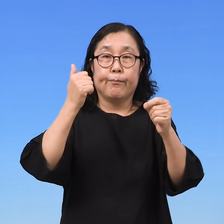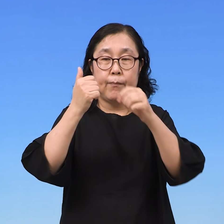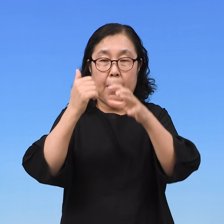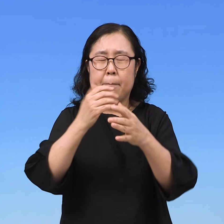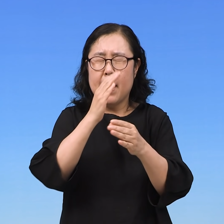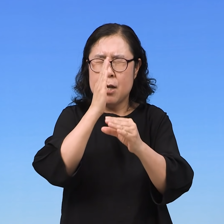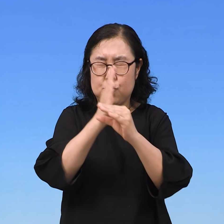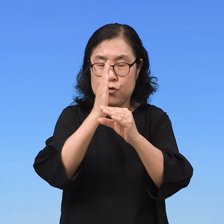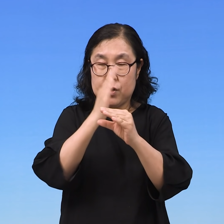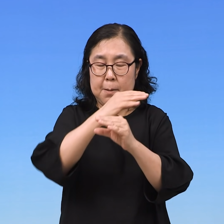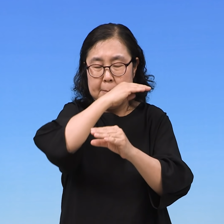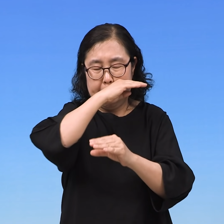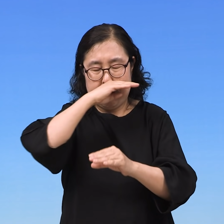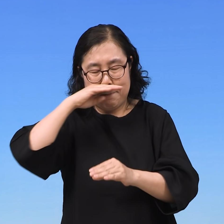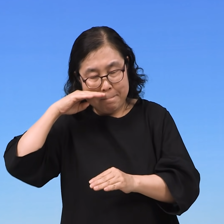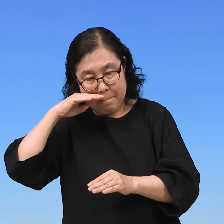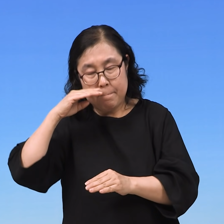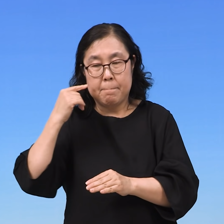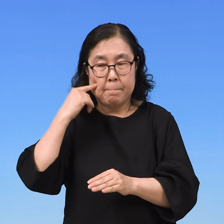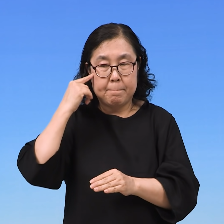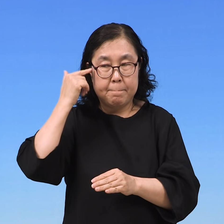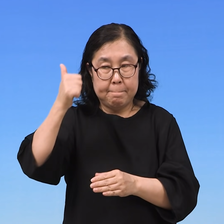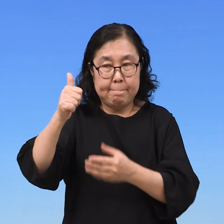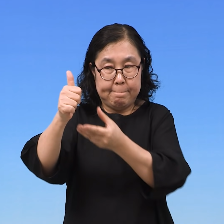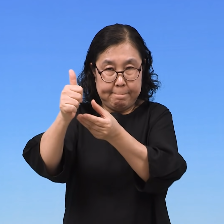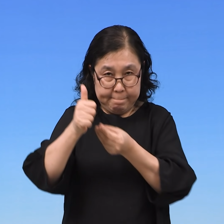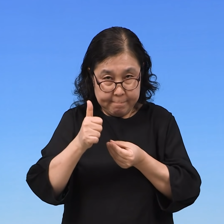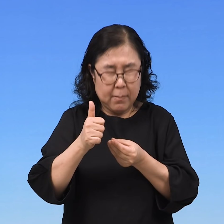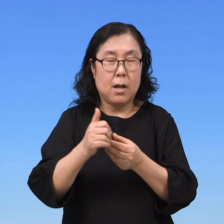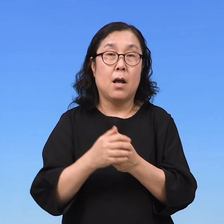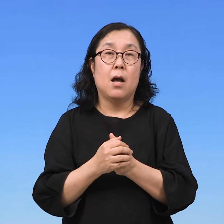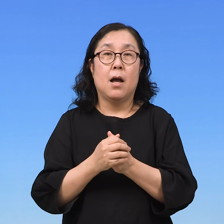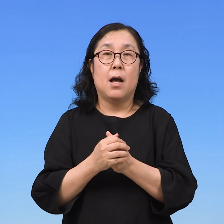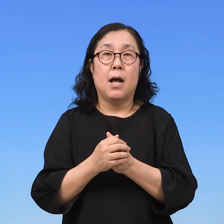정말 하나님 앞에 중심이 반듯한 그 교역자들을 모신다면